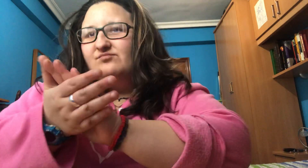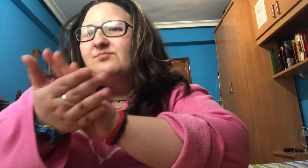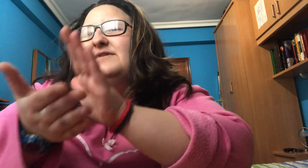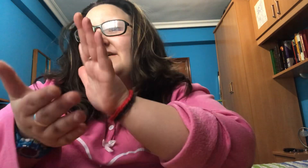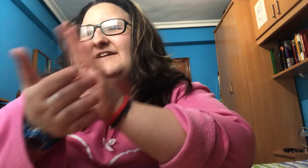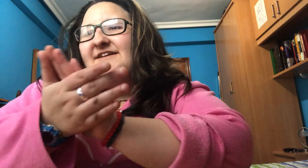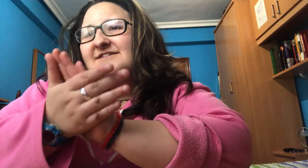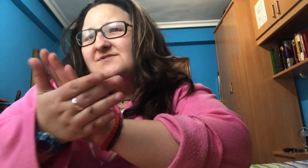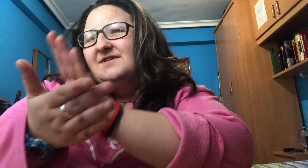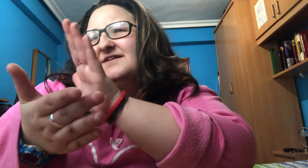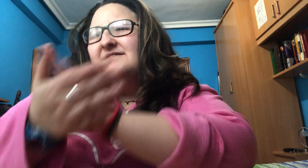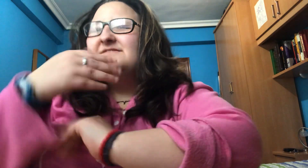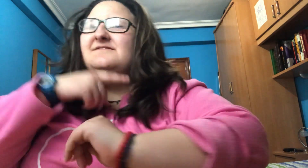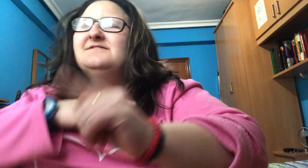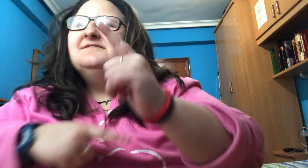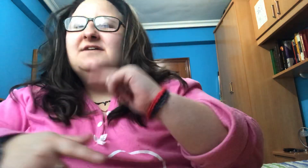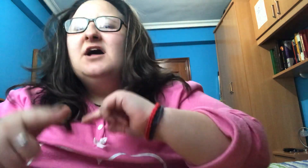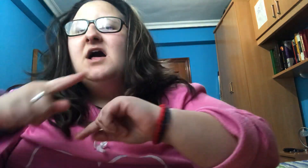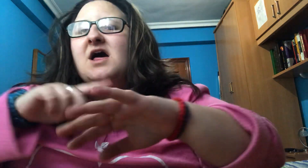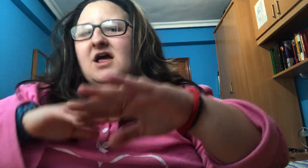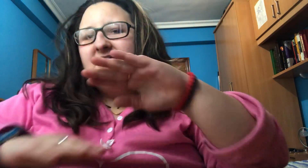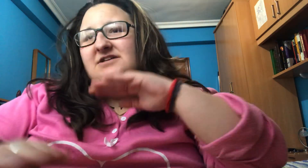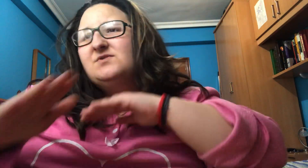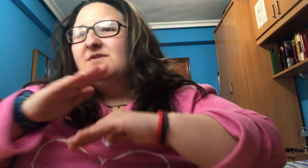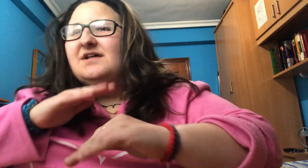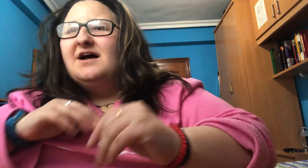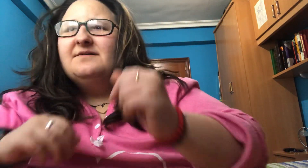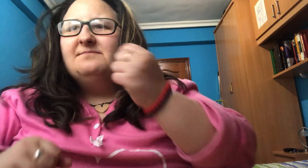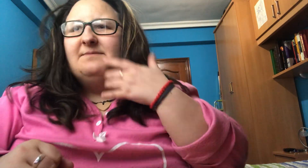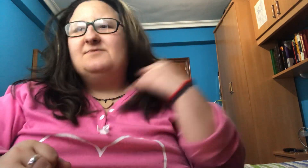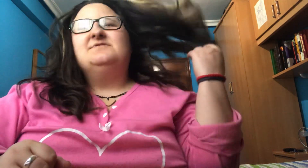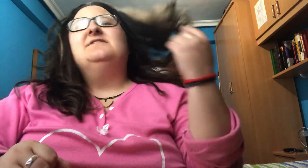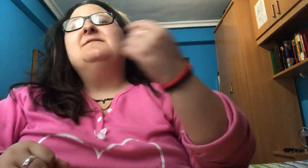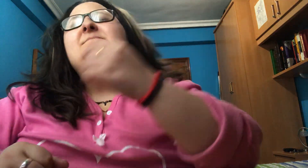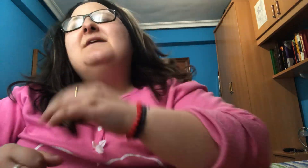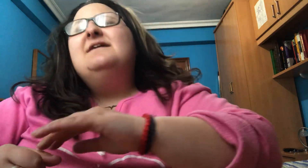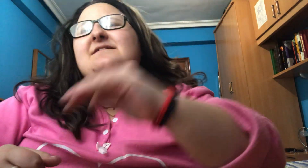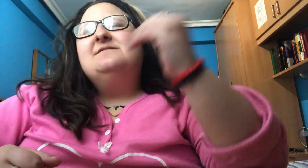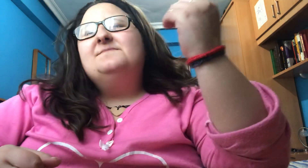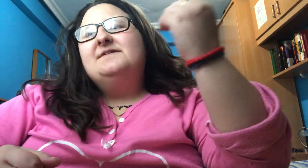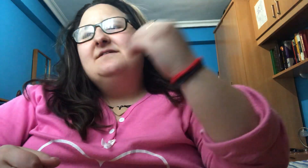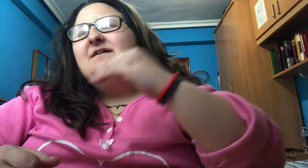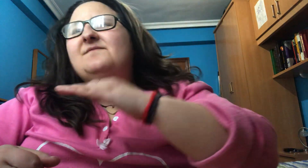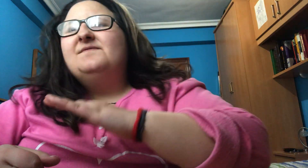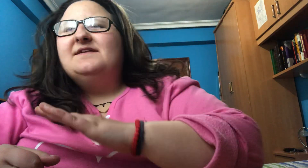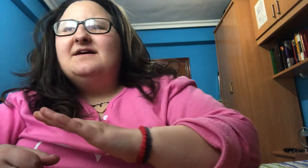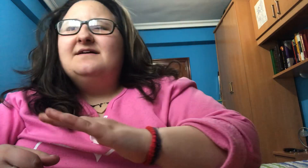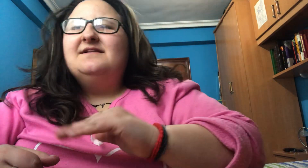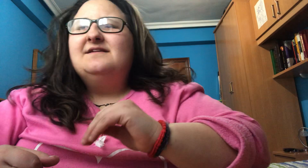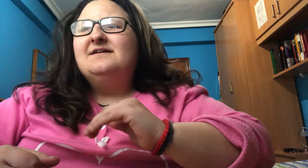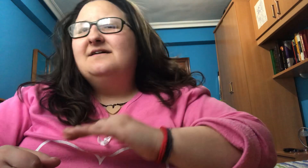Me querías cuidar, querías cuidar, me porté tan mal, te perdí al final.